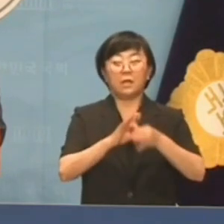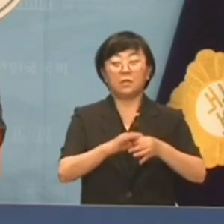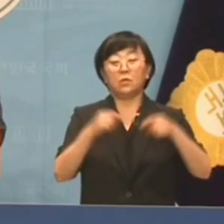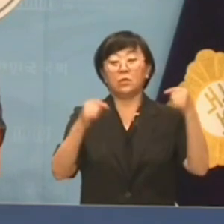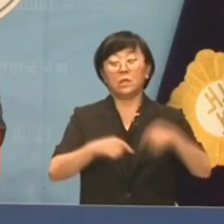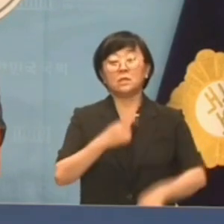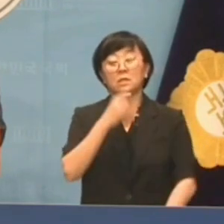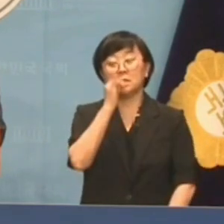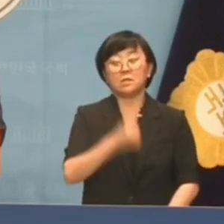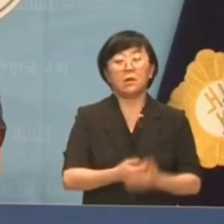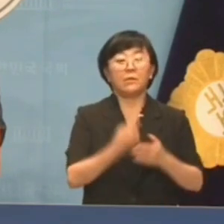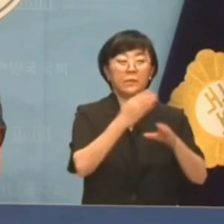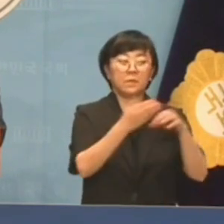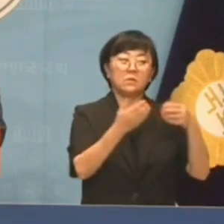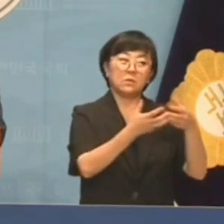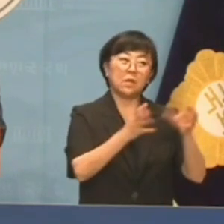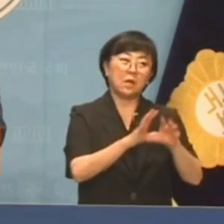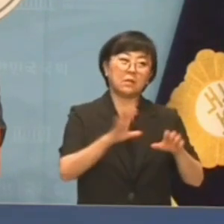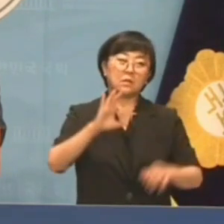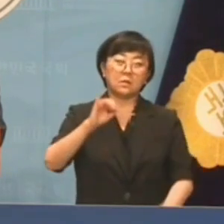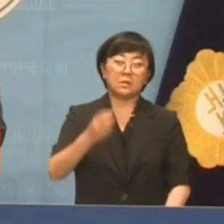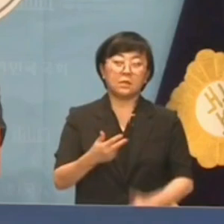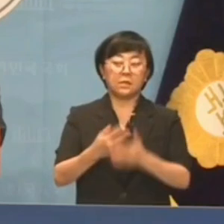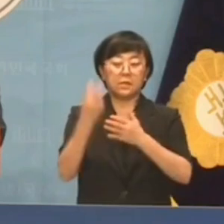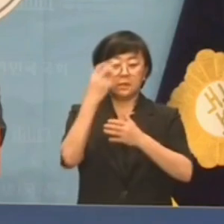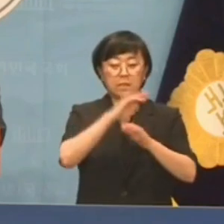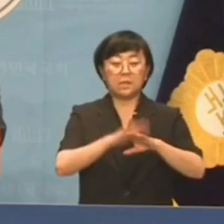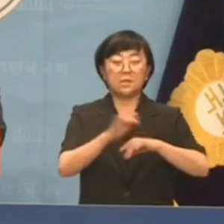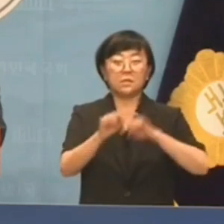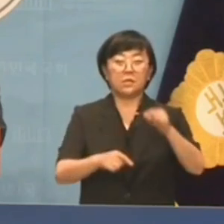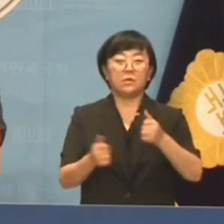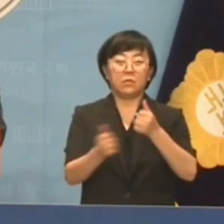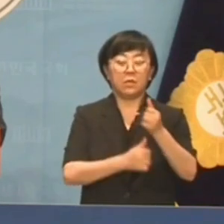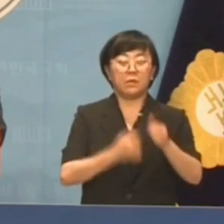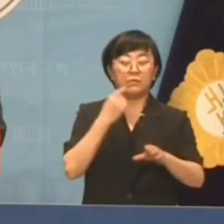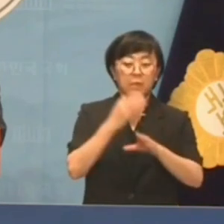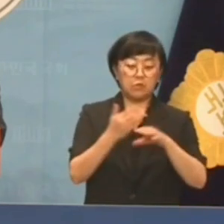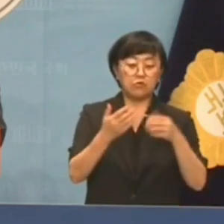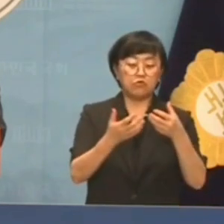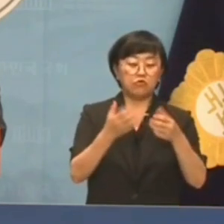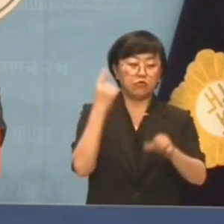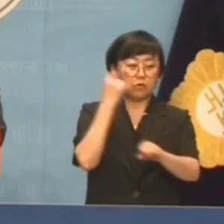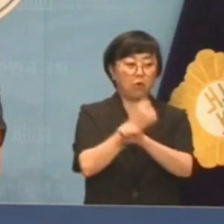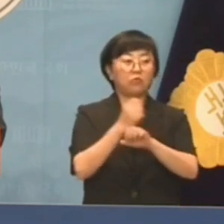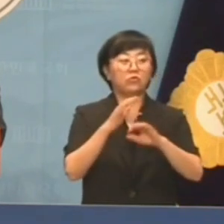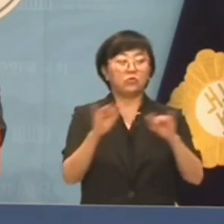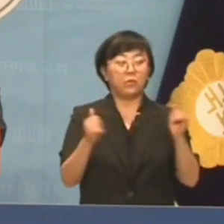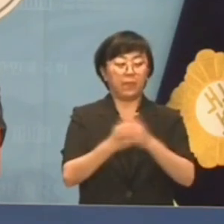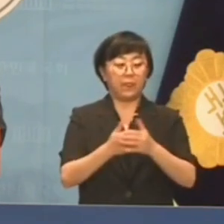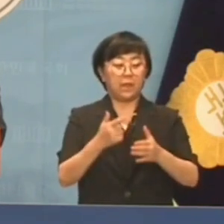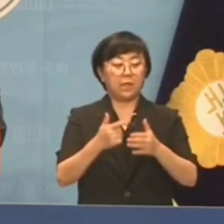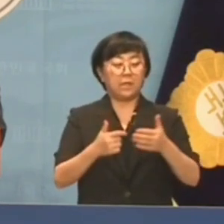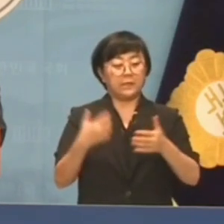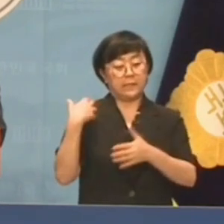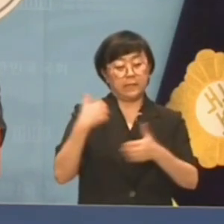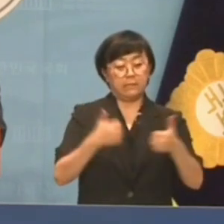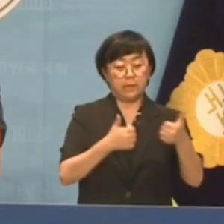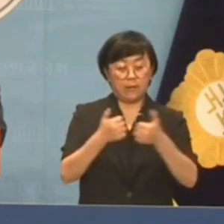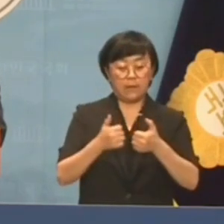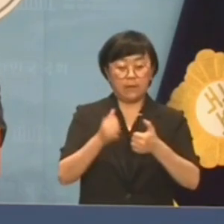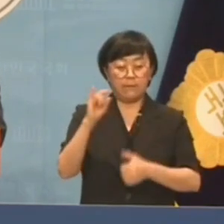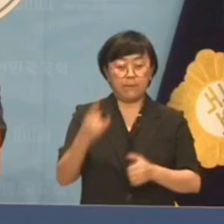바가 있습니다. 더불어민주당 을 지키는 민생실천위원회와 민주연구원은 책임위원 정책 간담회와 오늘